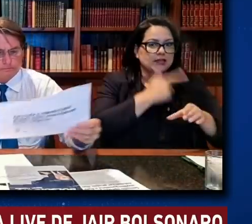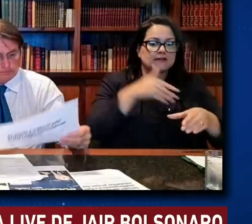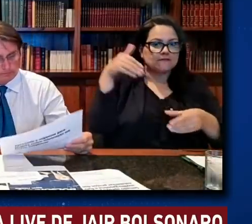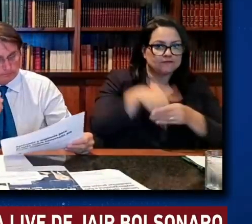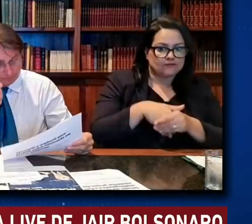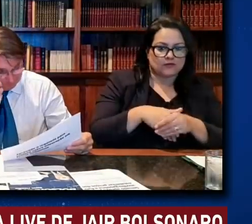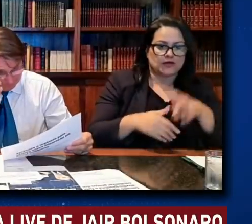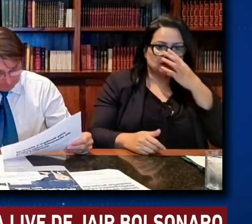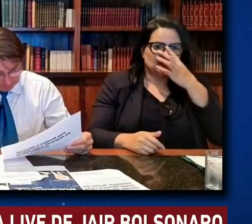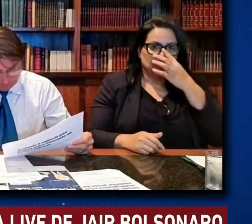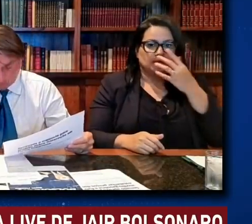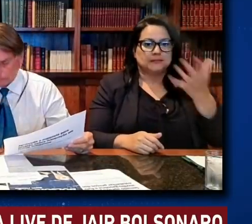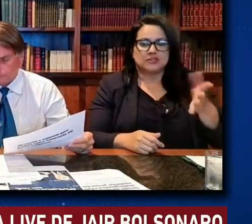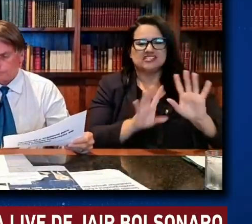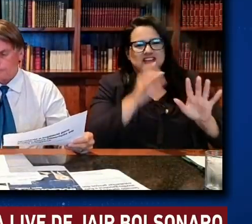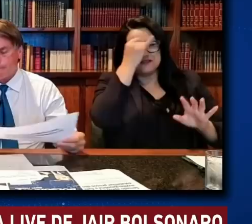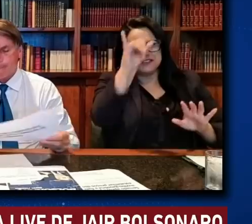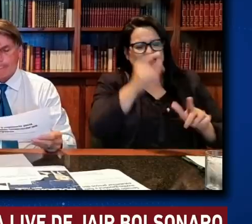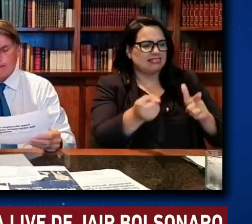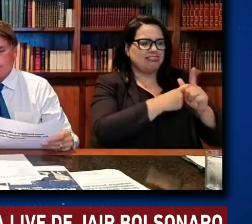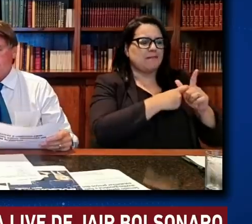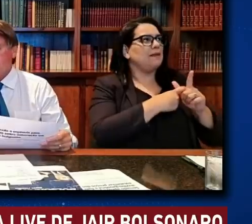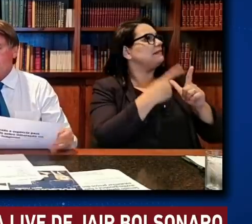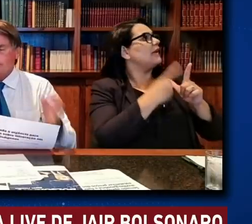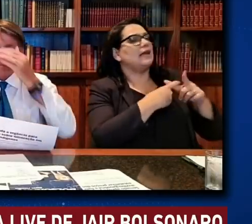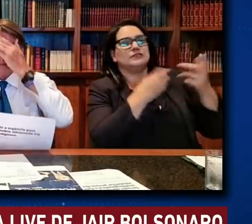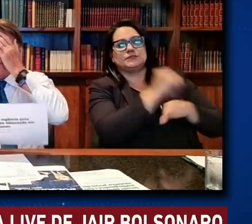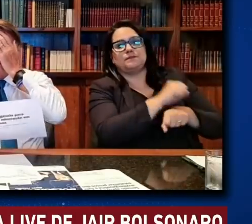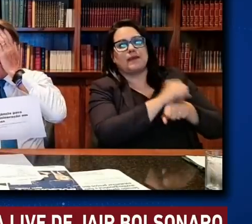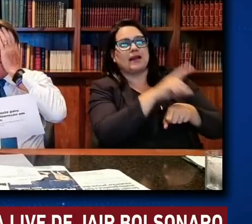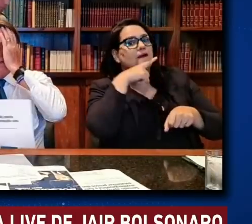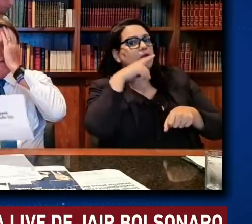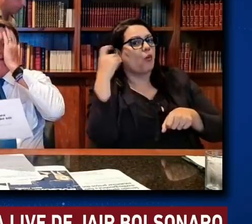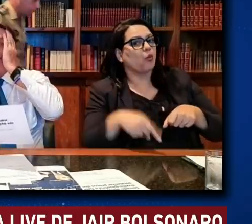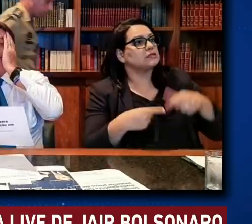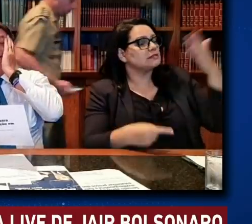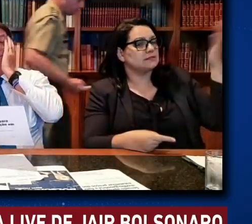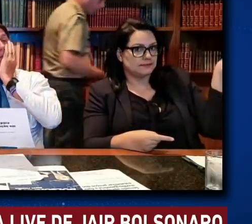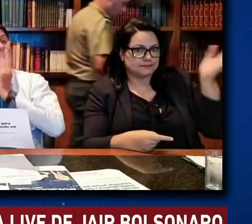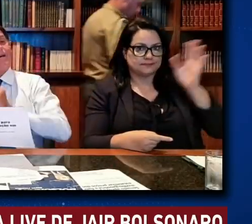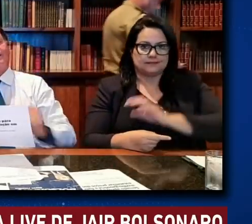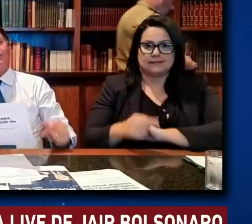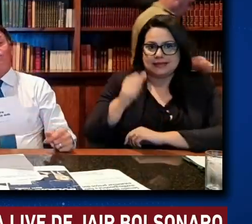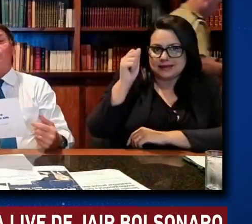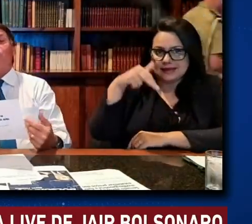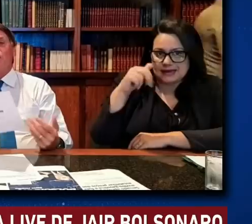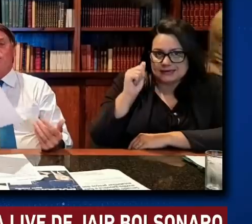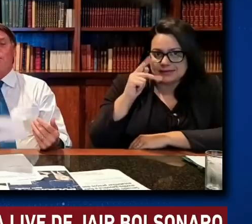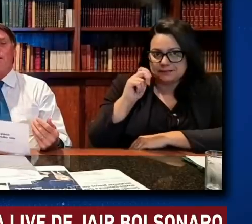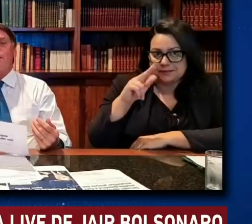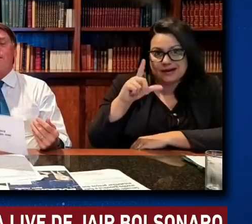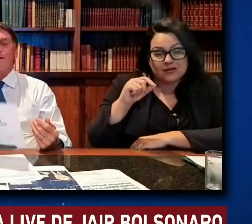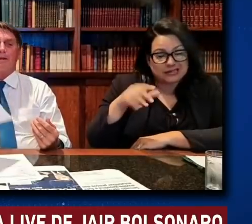para que possamos ser menos dependentes da Rússia nesse setor? Obrigada. Ana Paula, no meio